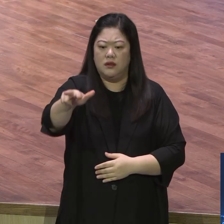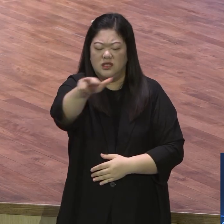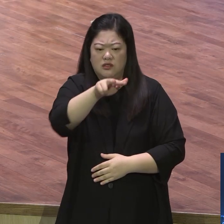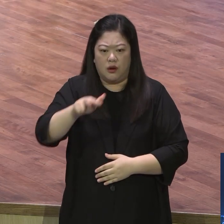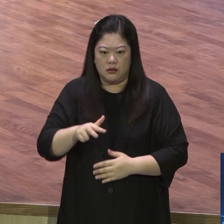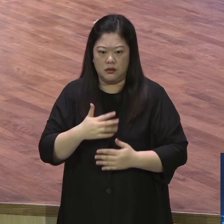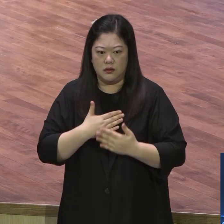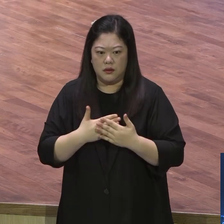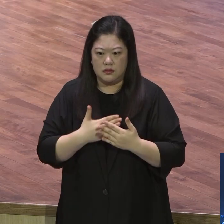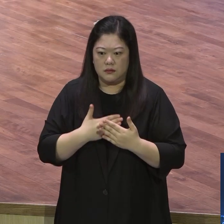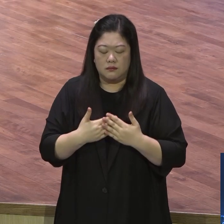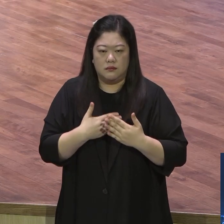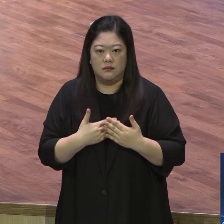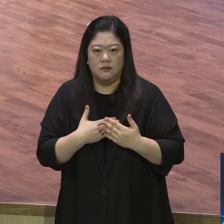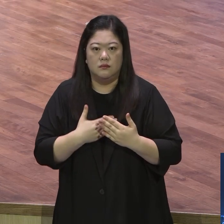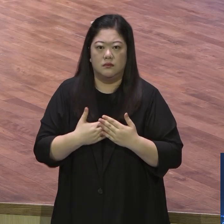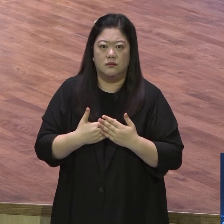올라가고 있습니다